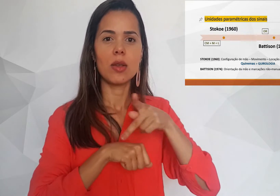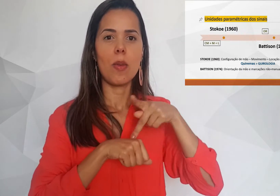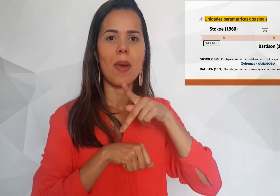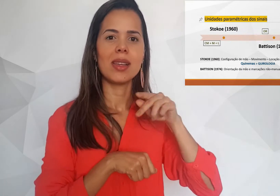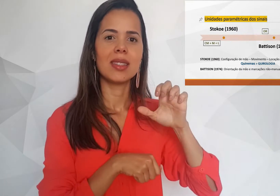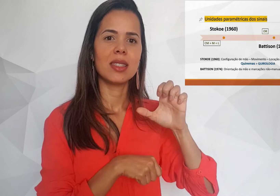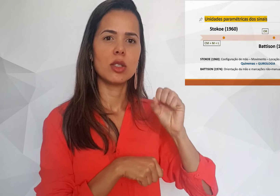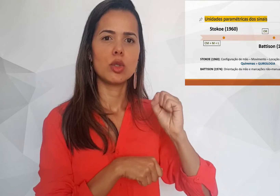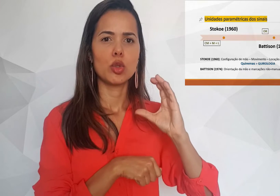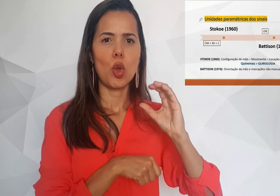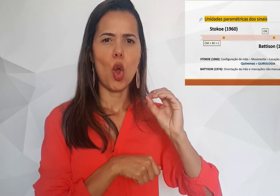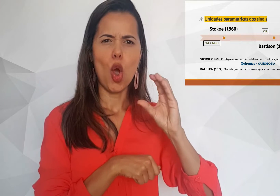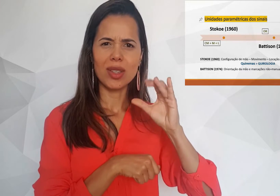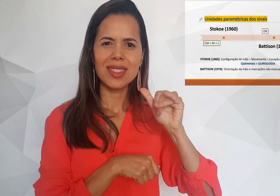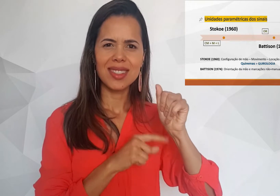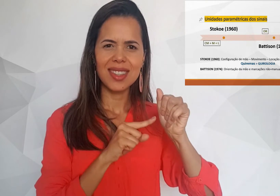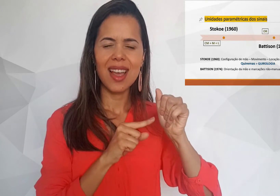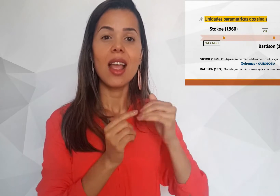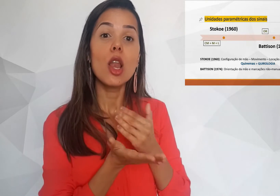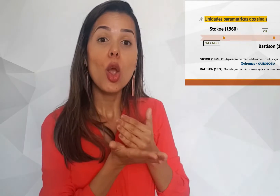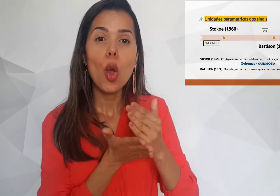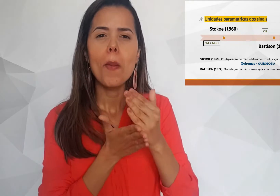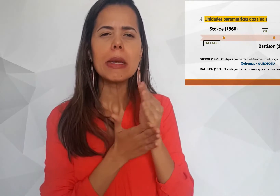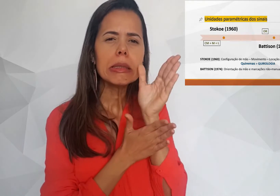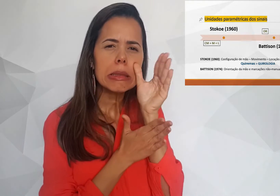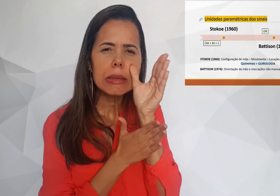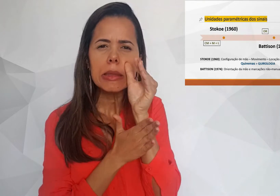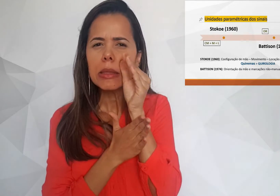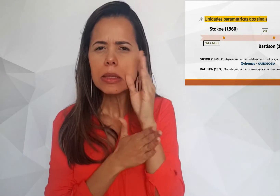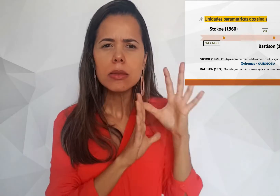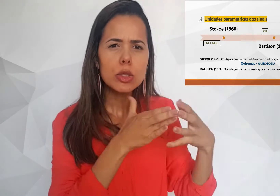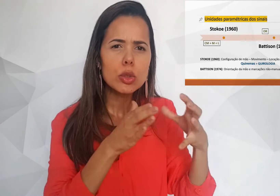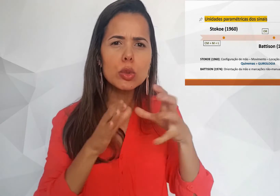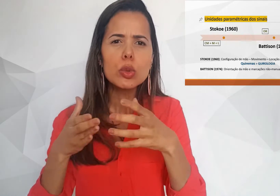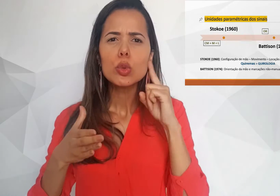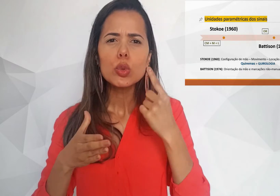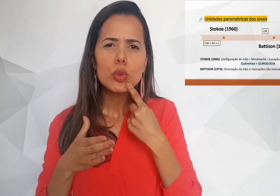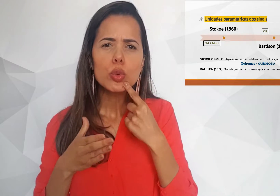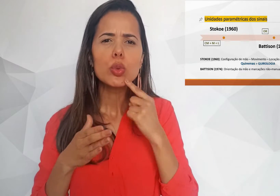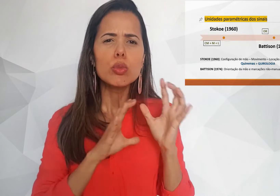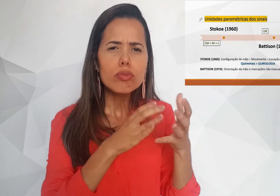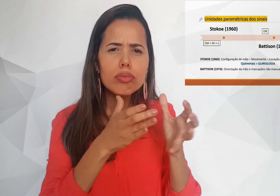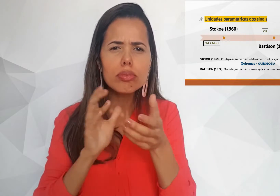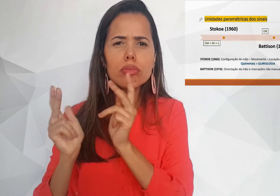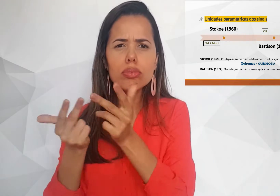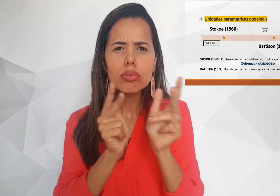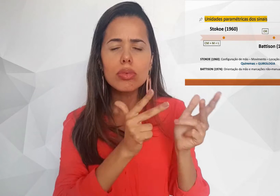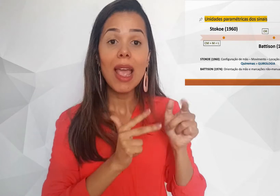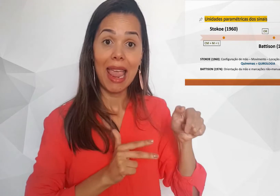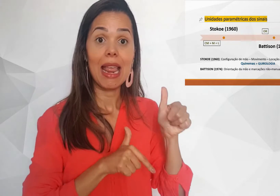e ele começa a fazer essa observação a partir do seu trabalho. Ele